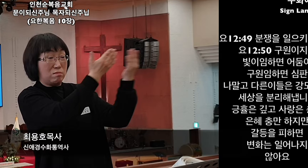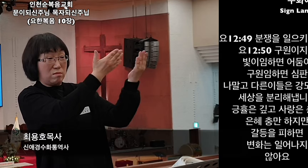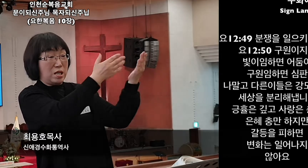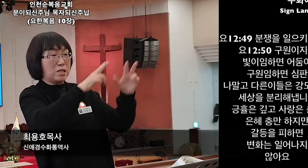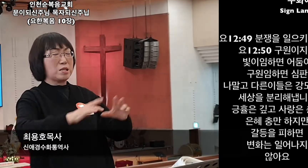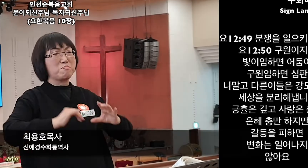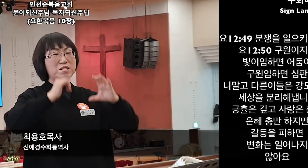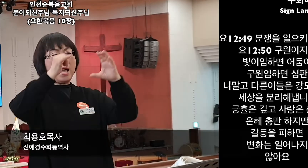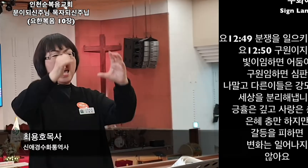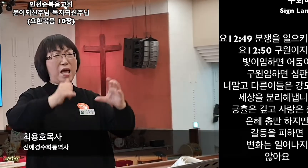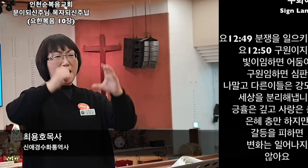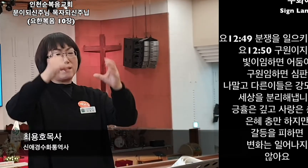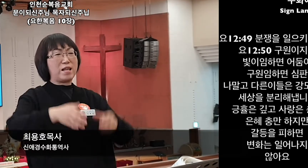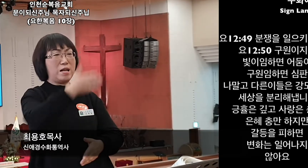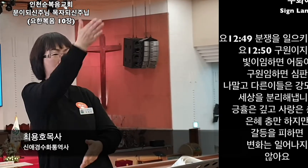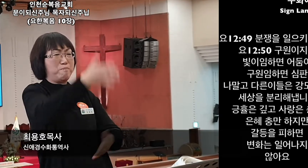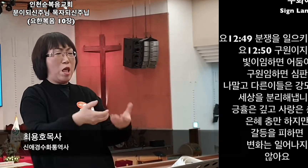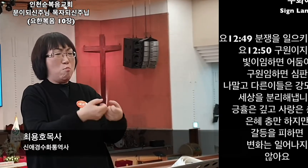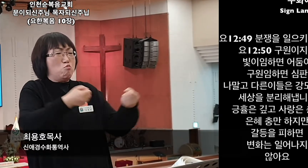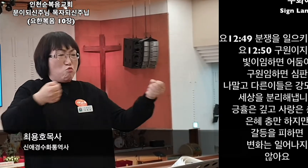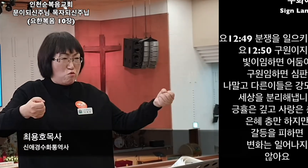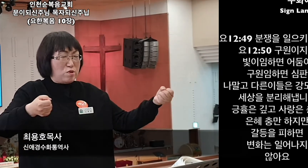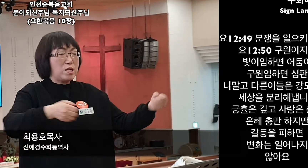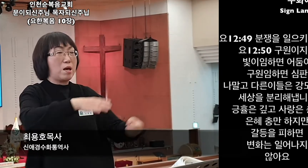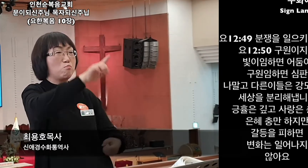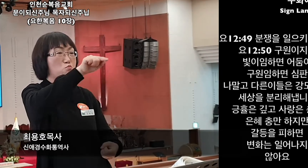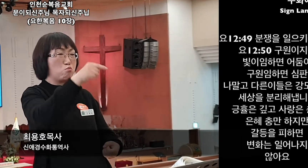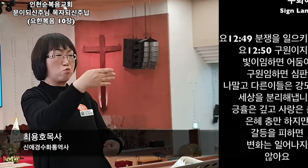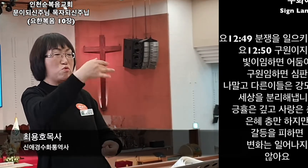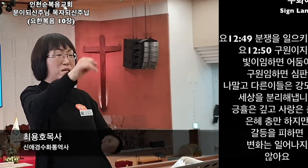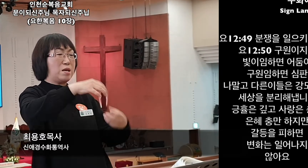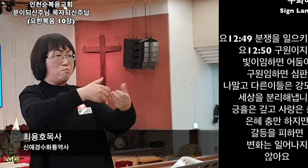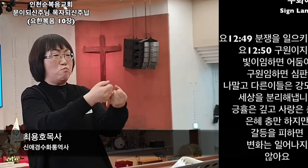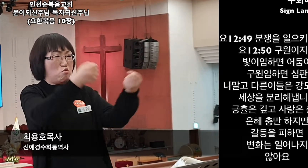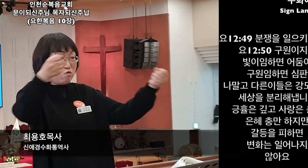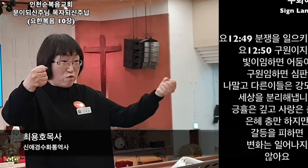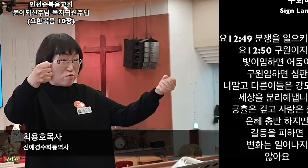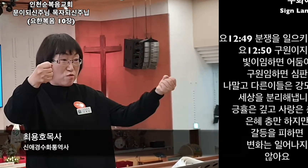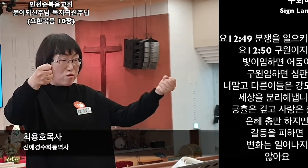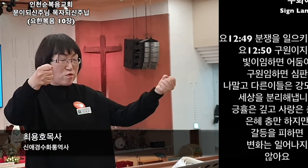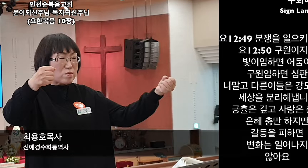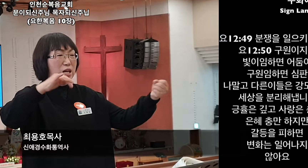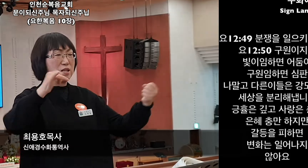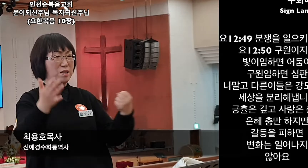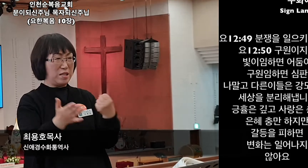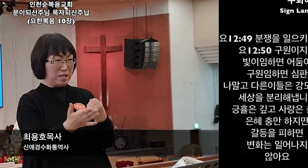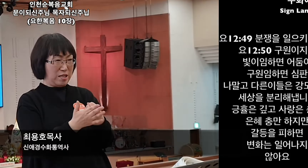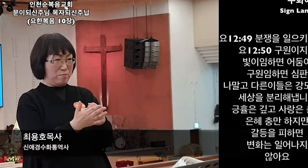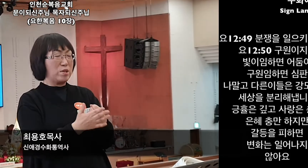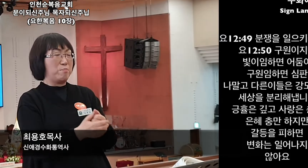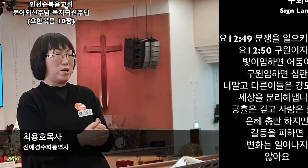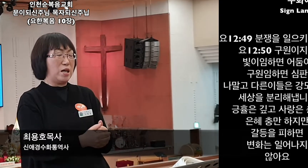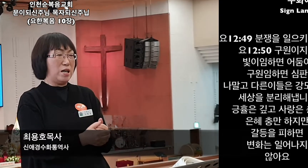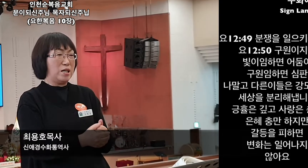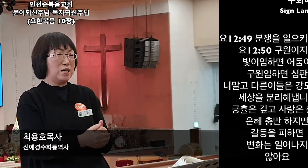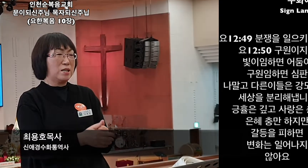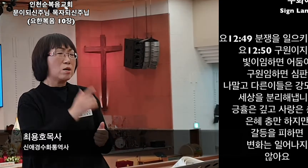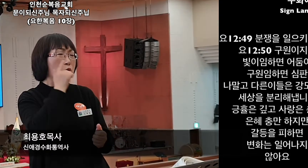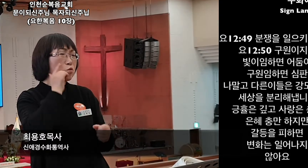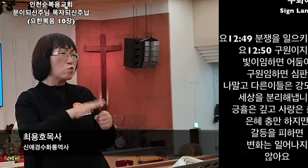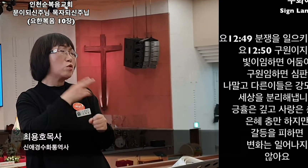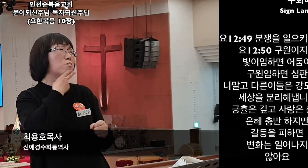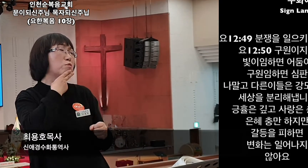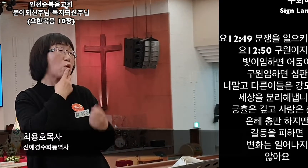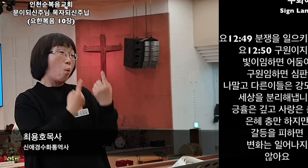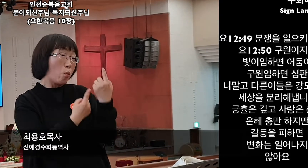지금 세상을 분리해 내십니다. 이 분리가 다시 분리자이기 때문에 그러신 건 아니에요. 긍휼이